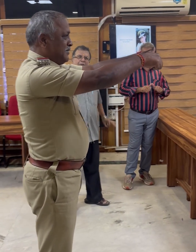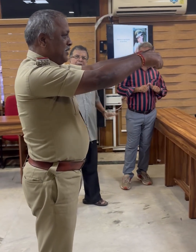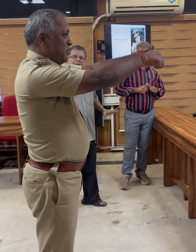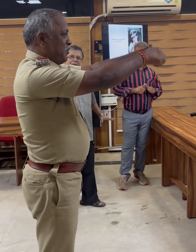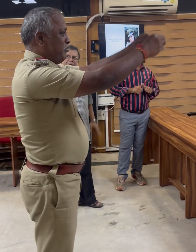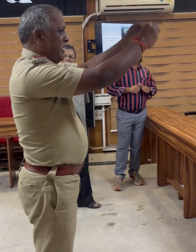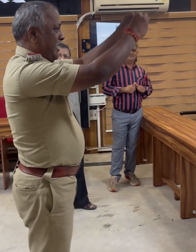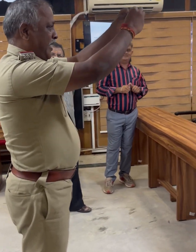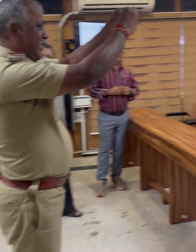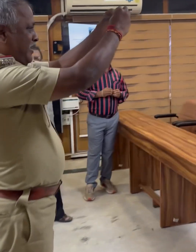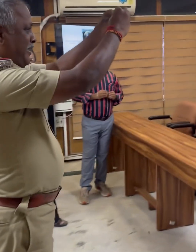B